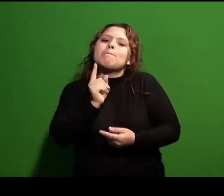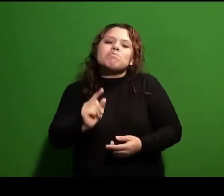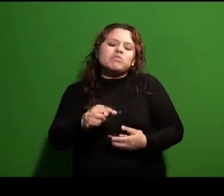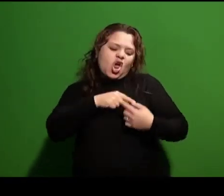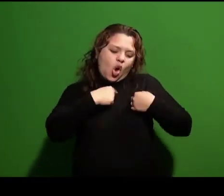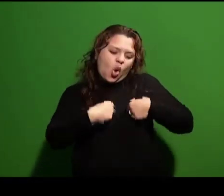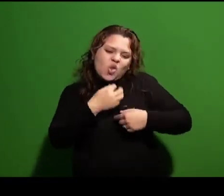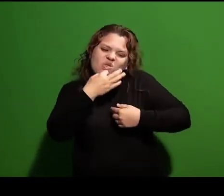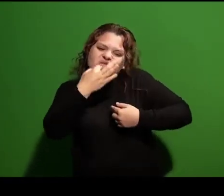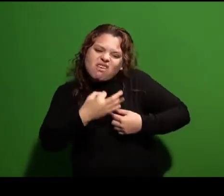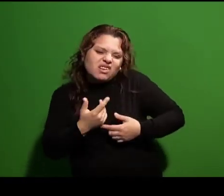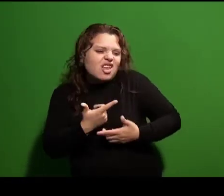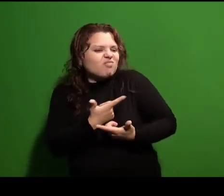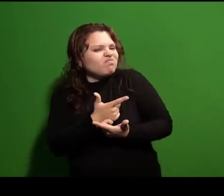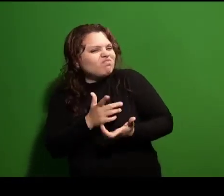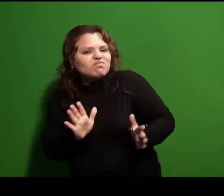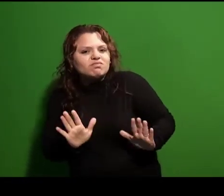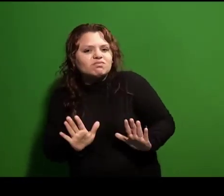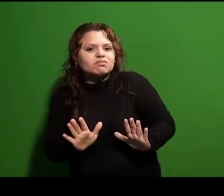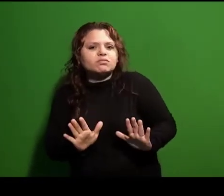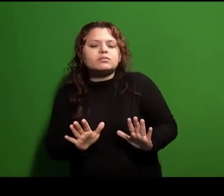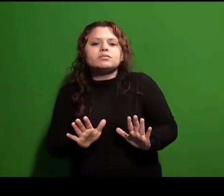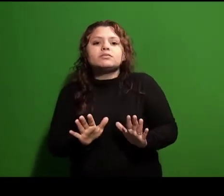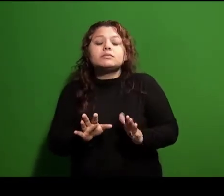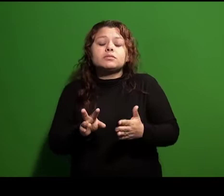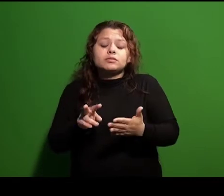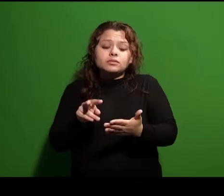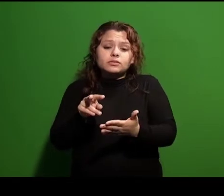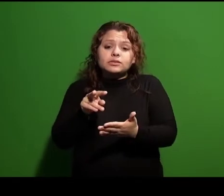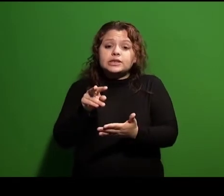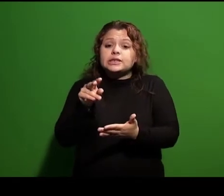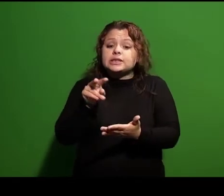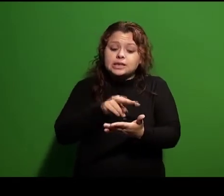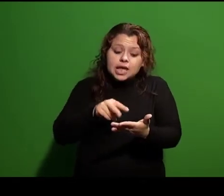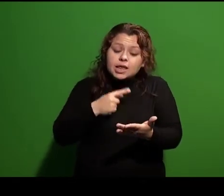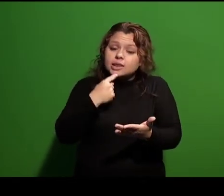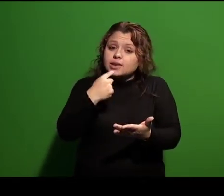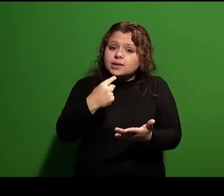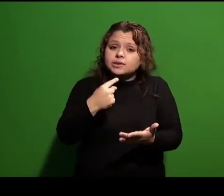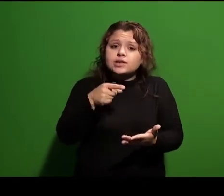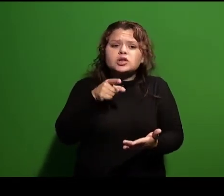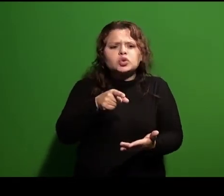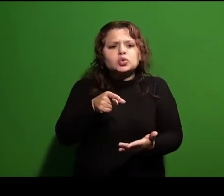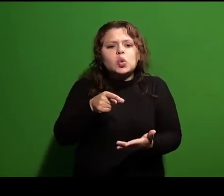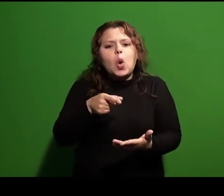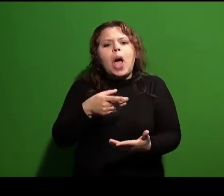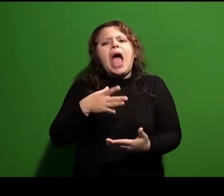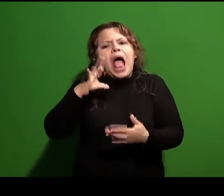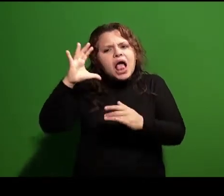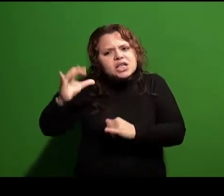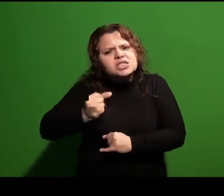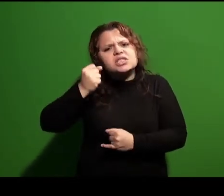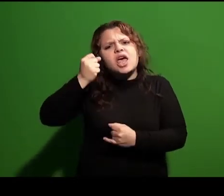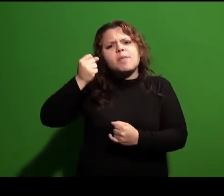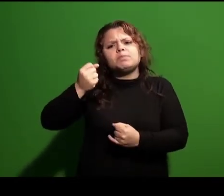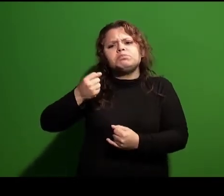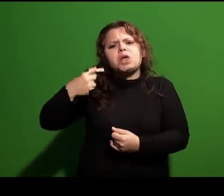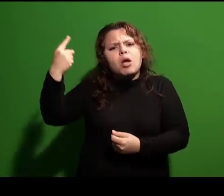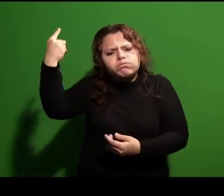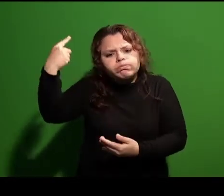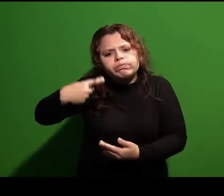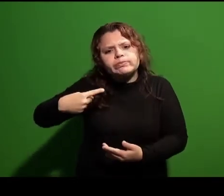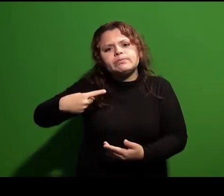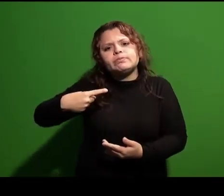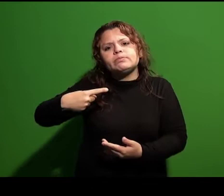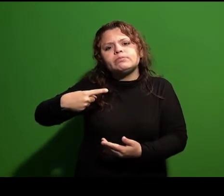15:8. Hebreos 12:7 al 11 dice: Si soportáis la disciplina, Dios os trata como a